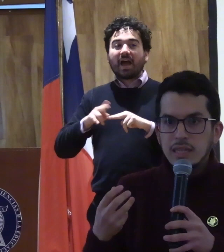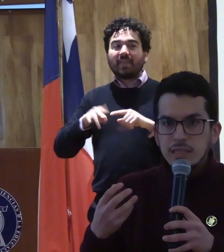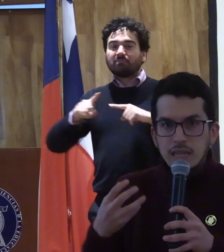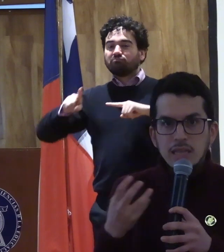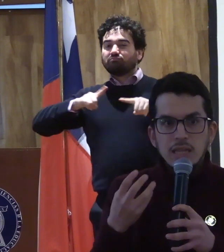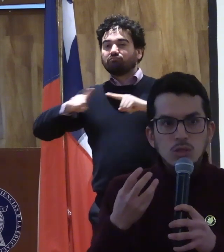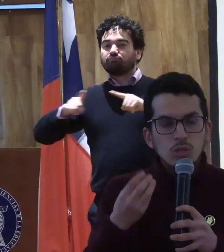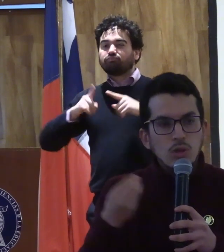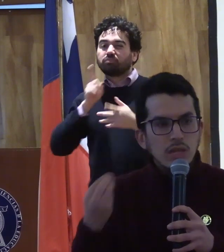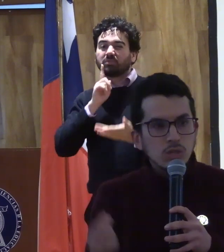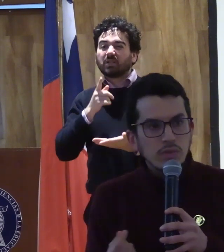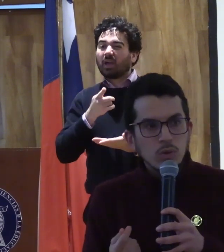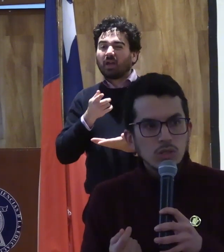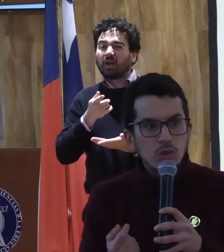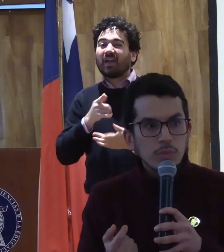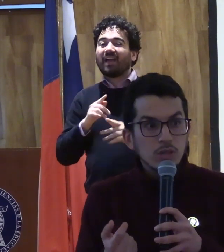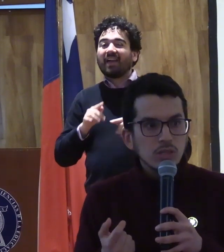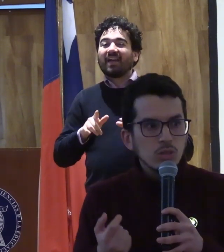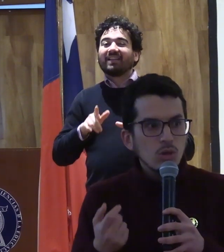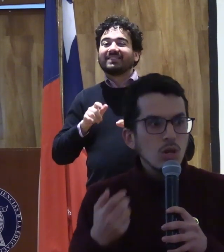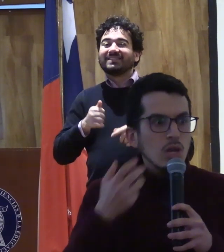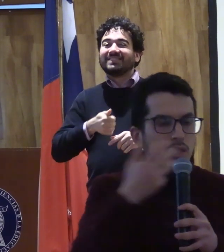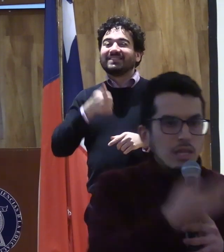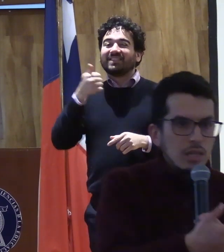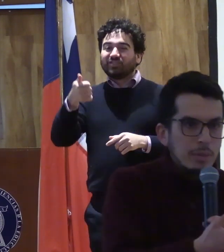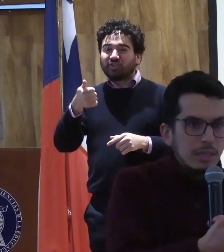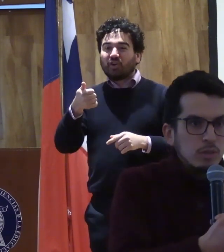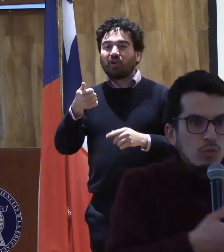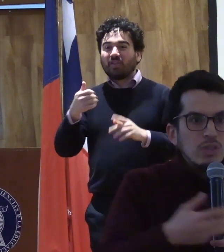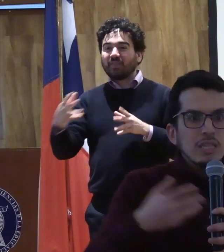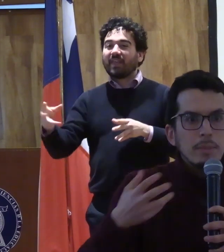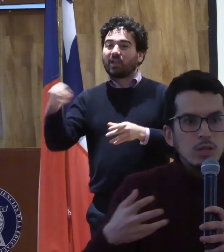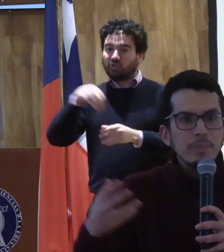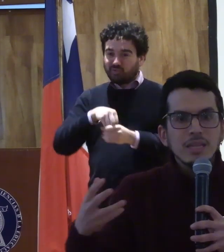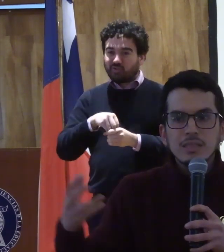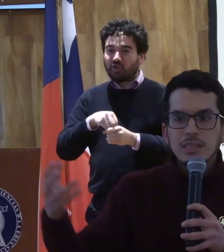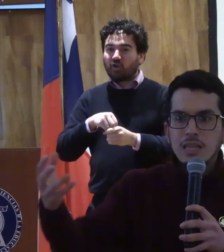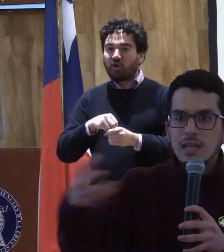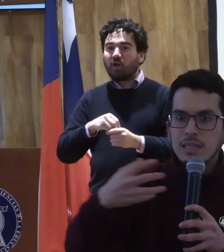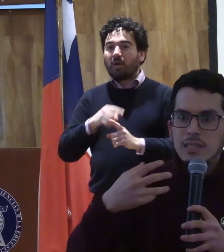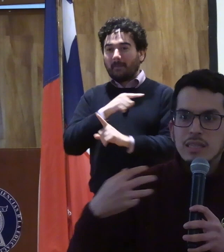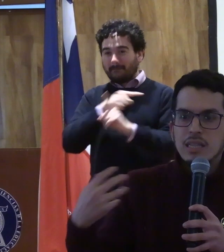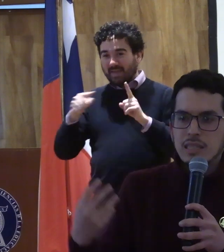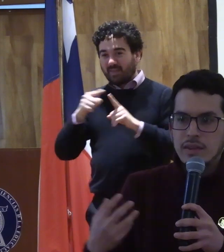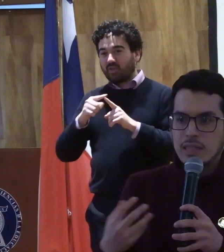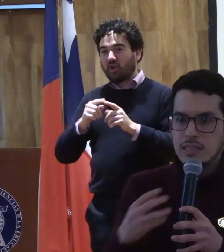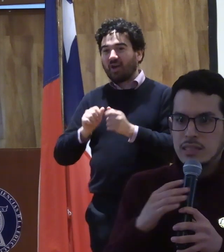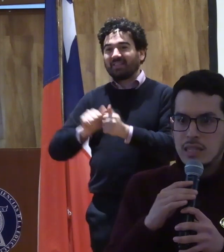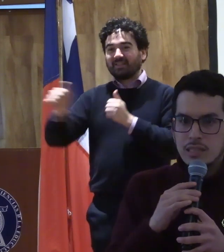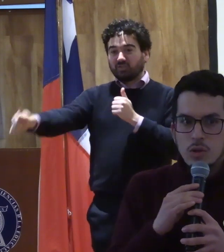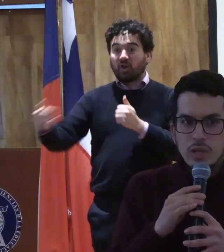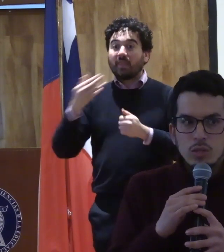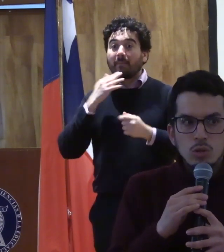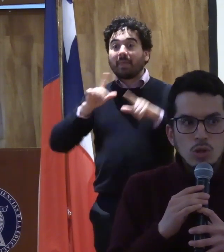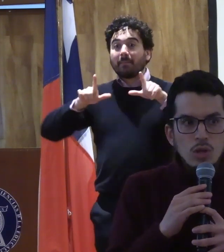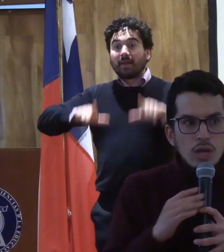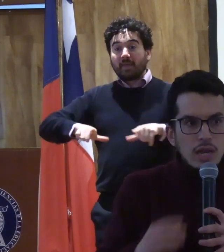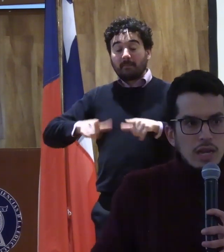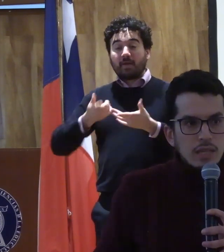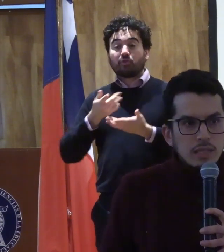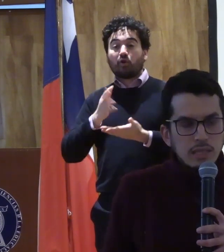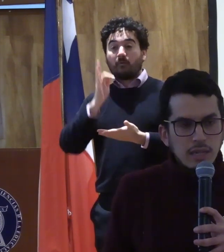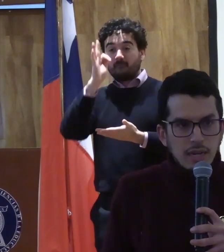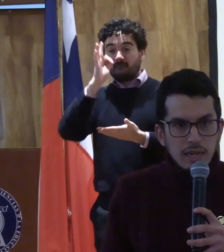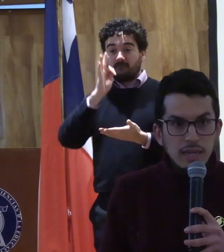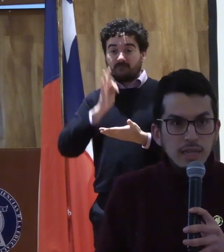desde, ¿no es cierto?, la Dirección de Vinculación con el Medio de Extensión, desde el Departamento de Física, pero también desde las distintas iniciativas que están desarrollando